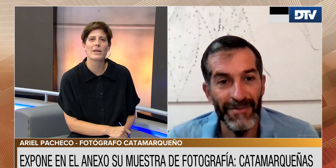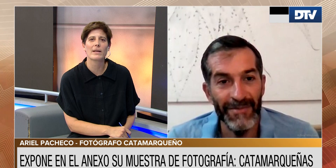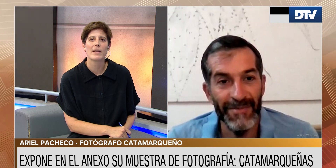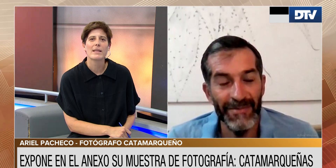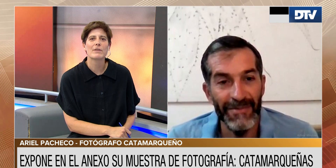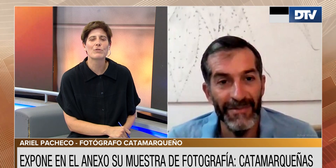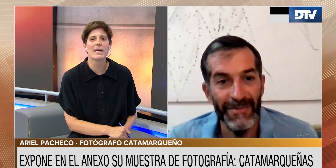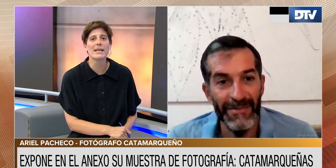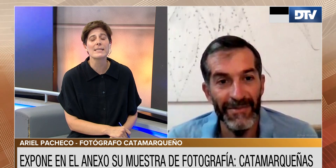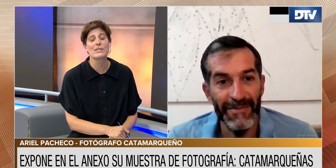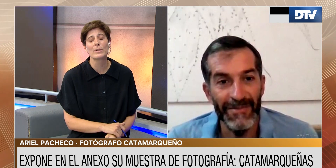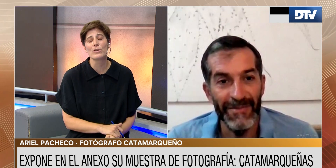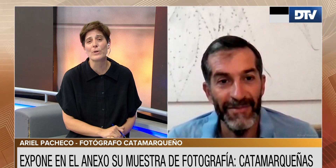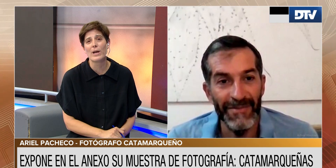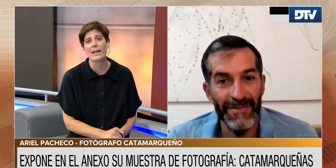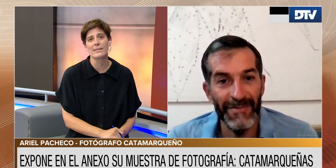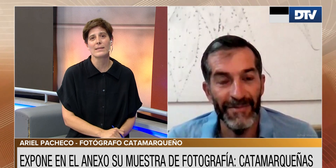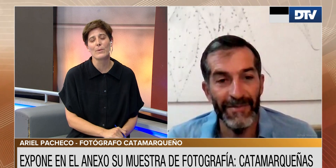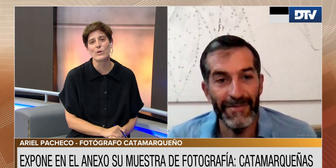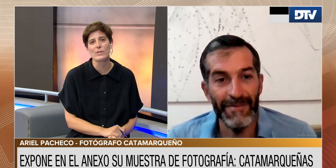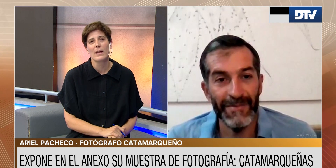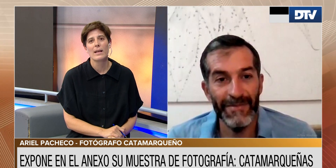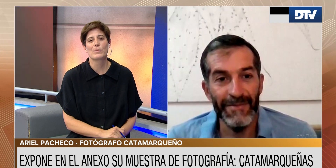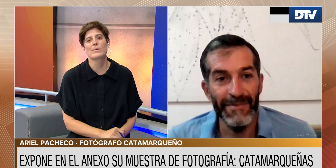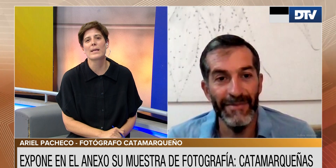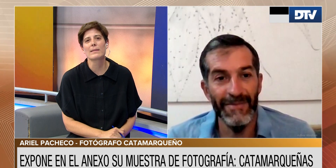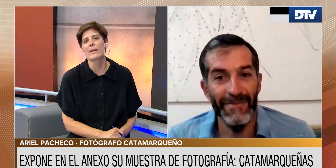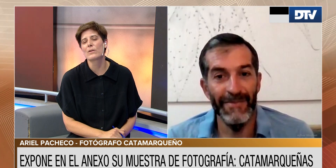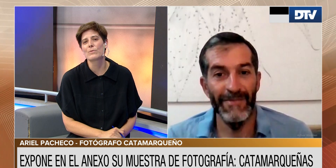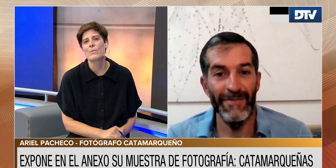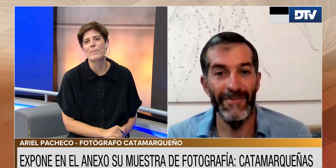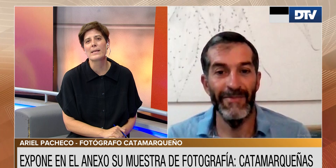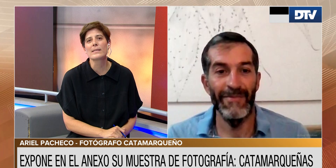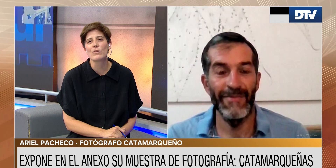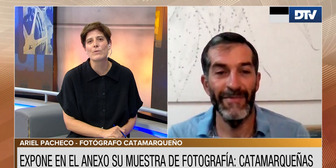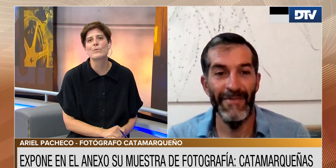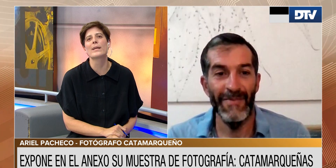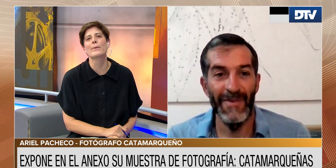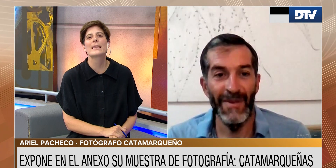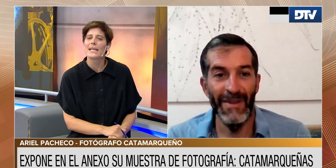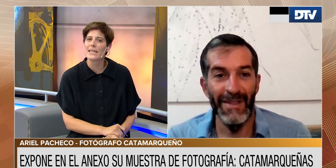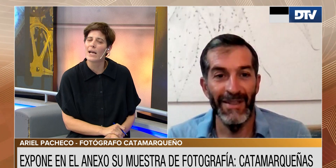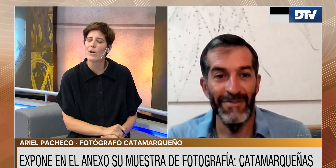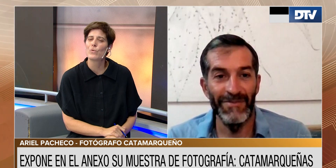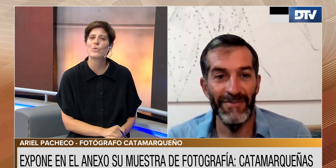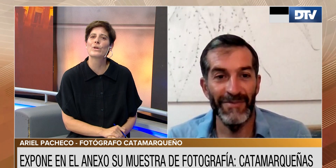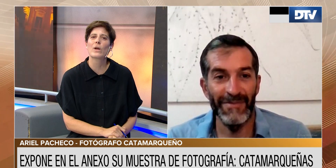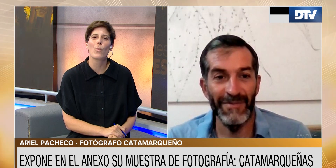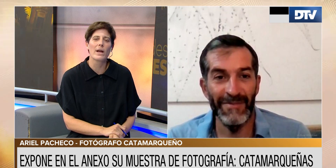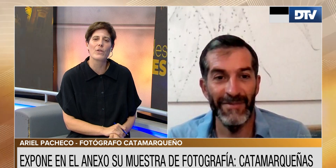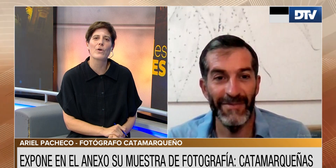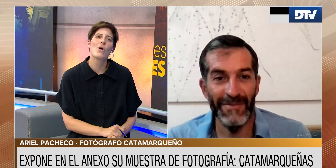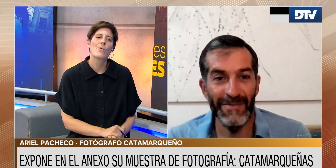van a poder disfrutarlas y sobre todo, bueno, agradecerte a vos la posibilidad de traernos un pedacito, una ventanita,